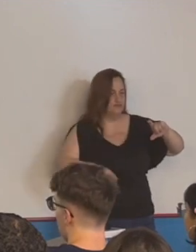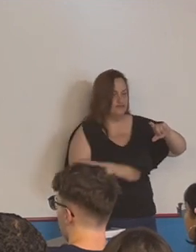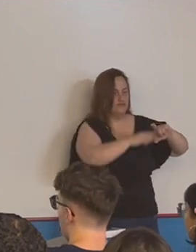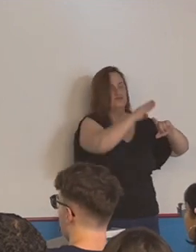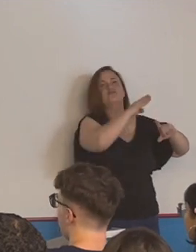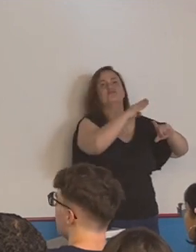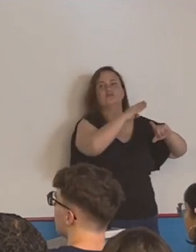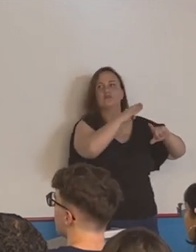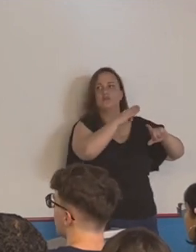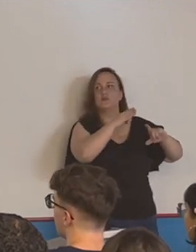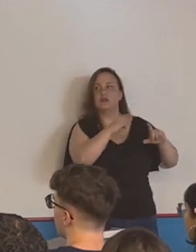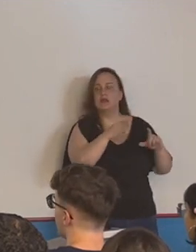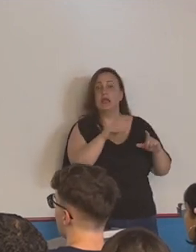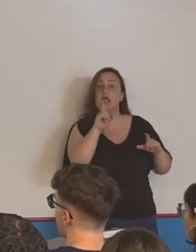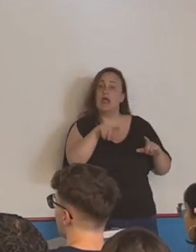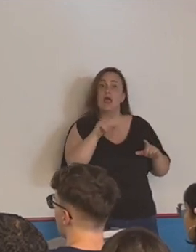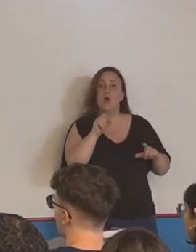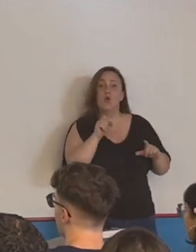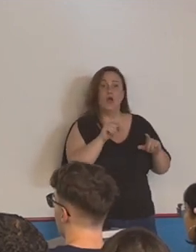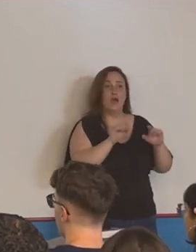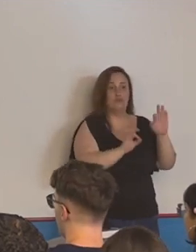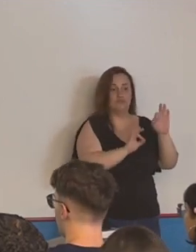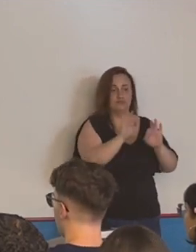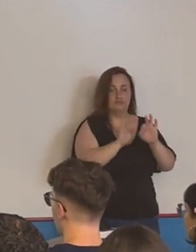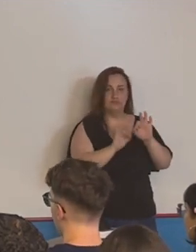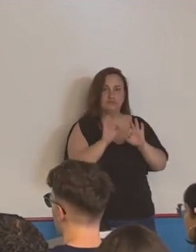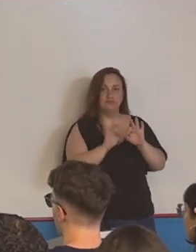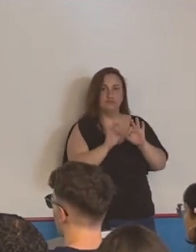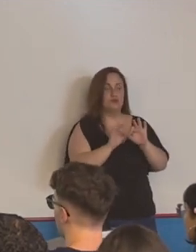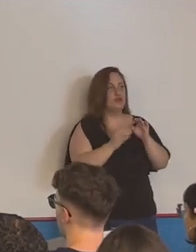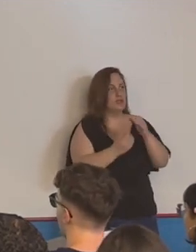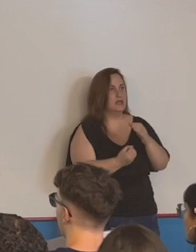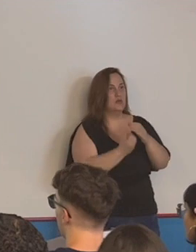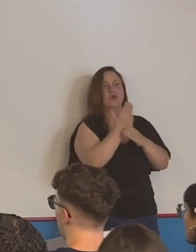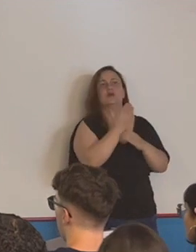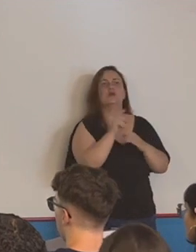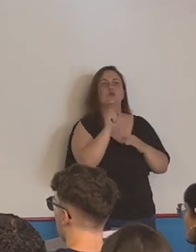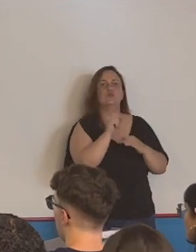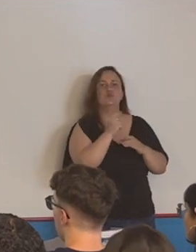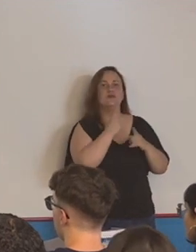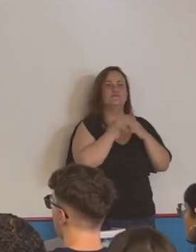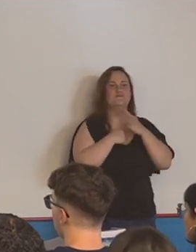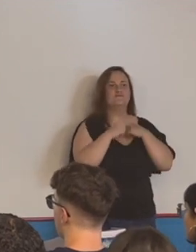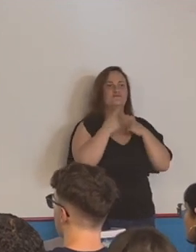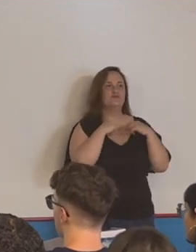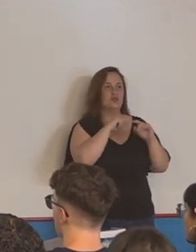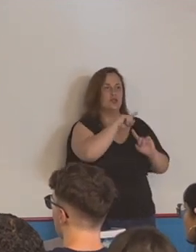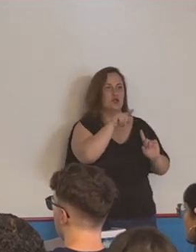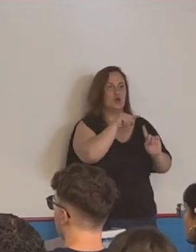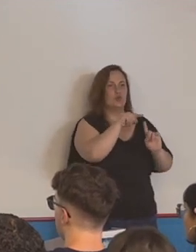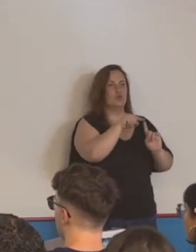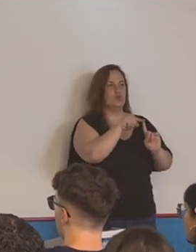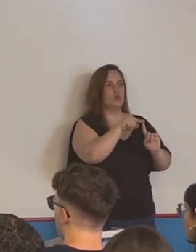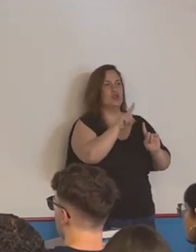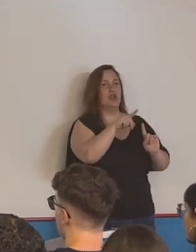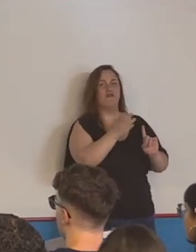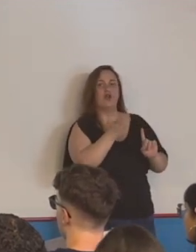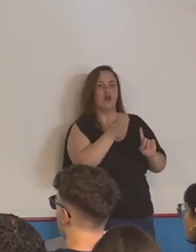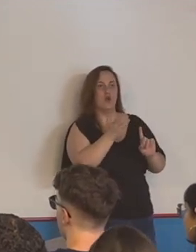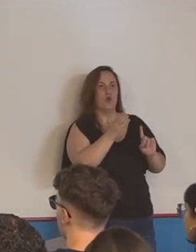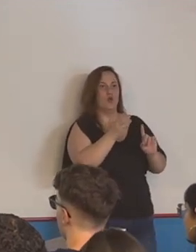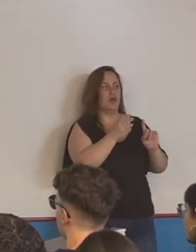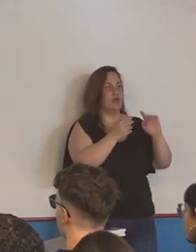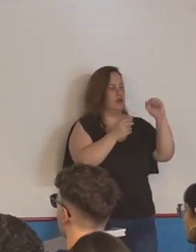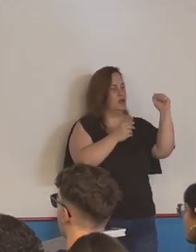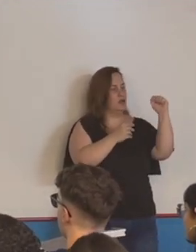Isso daqui saiu de um projeto que eu queria fazer um tronco rotacionar. Então